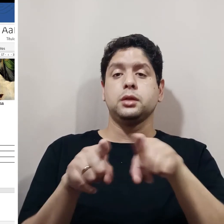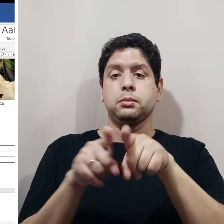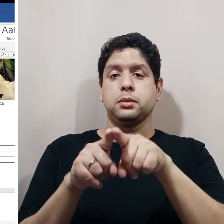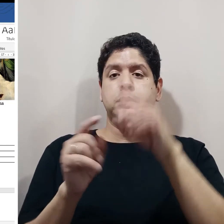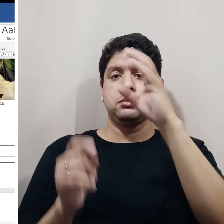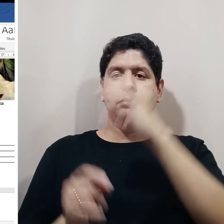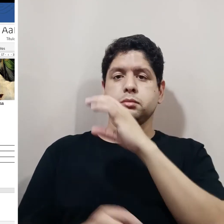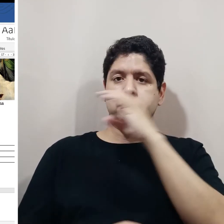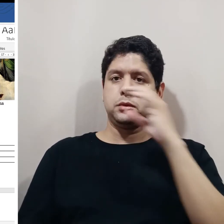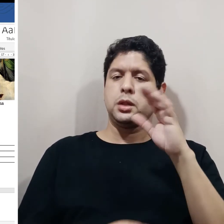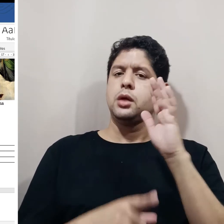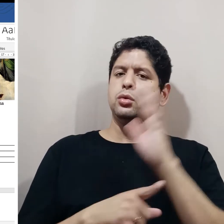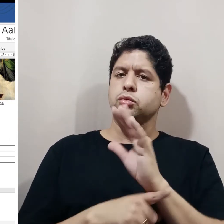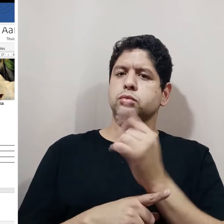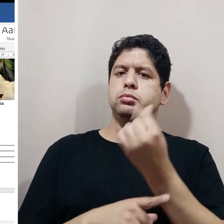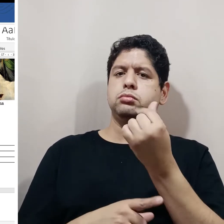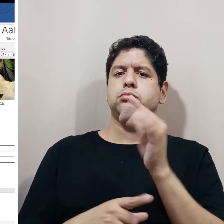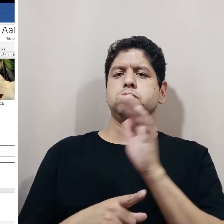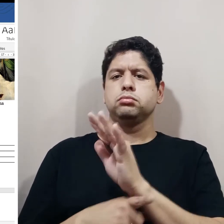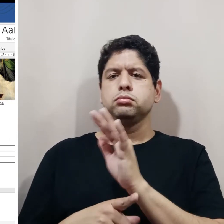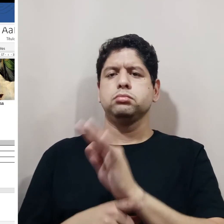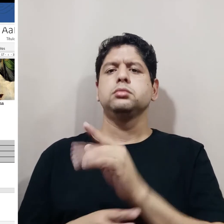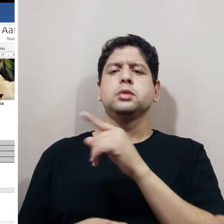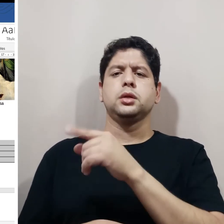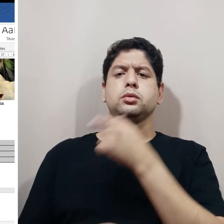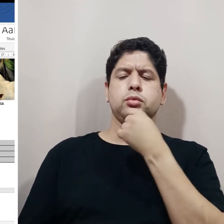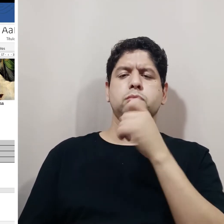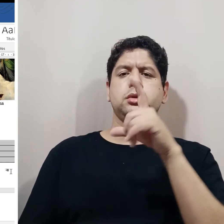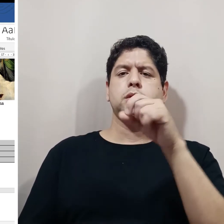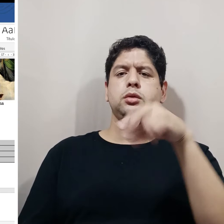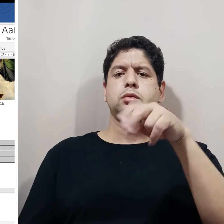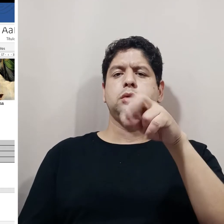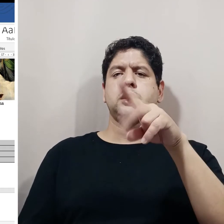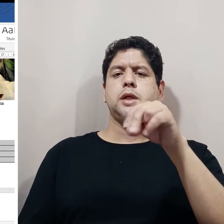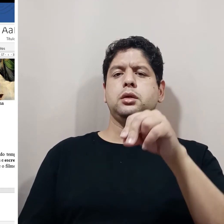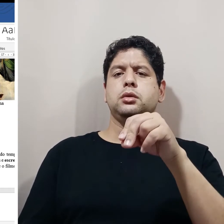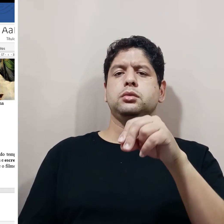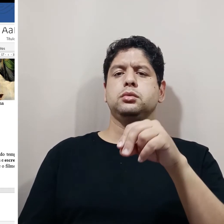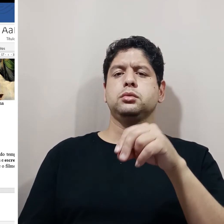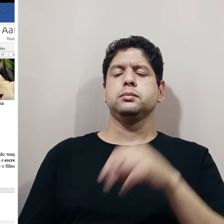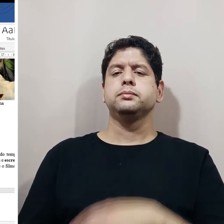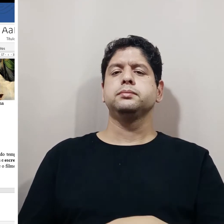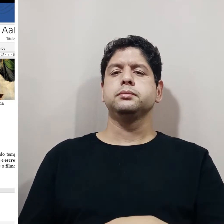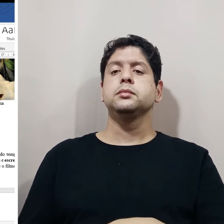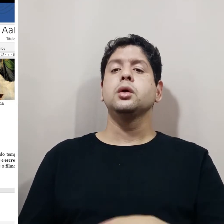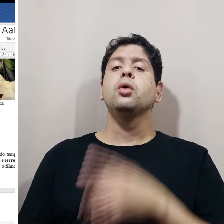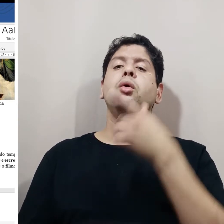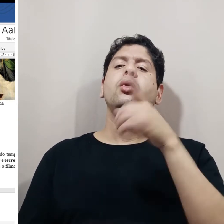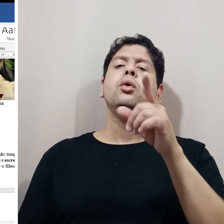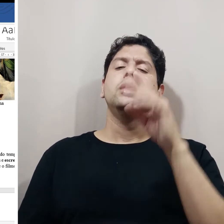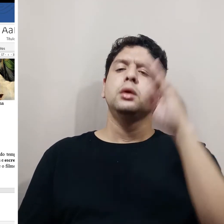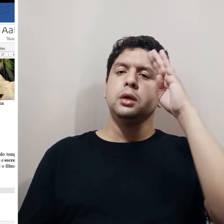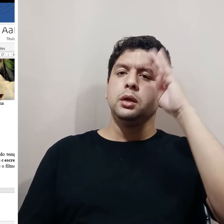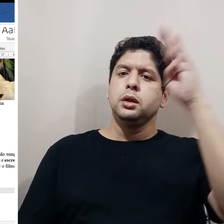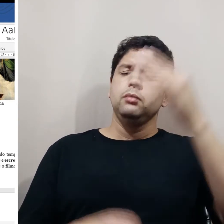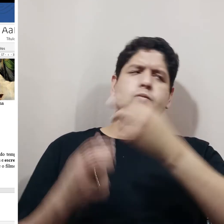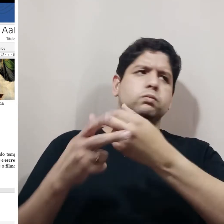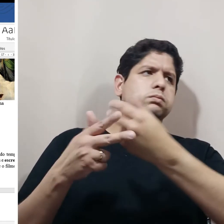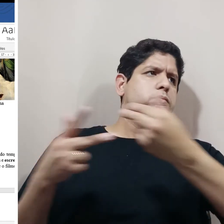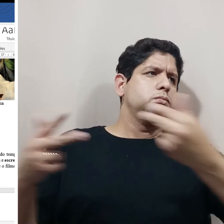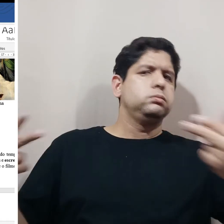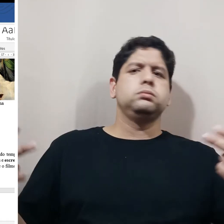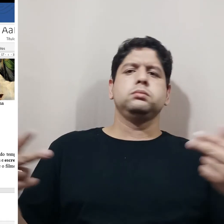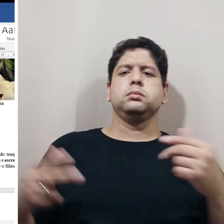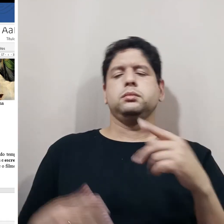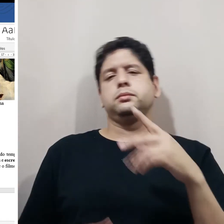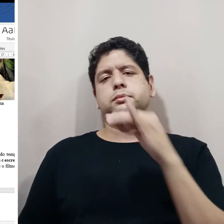servindo ao rei da França, que foi um dos seus mecenas. Né? Ele teve vários mecenas. A própria igreja, né, foi mecenas